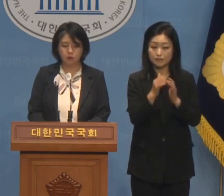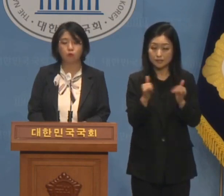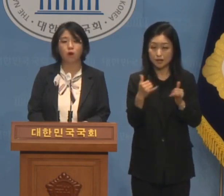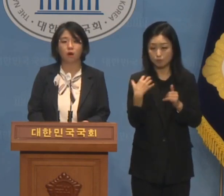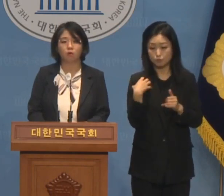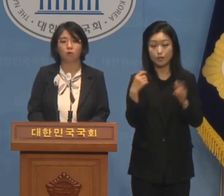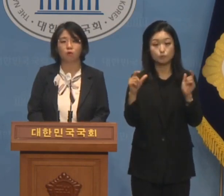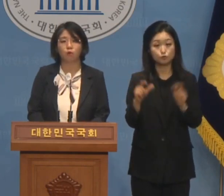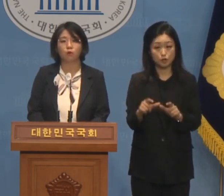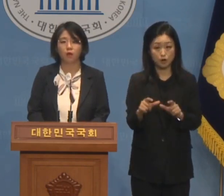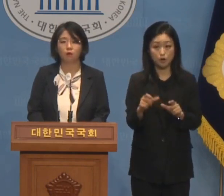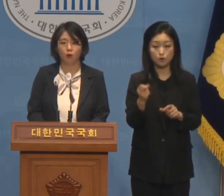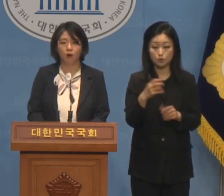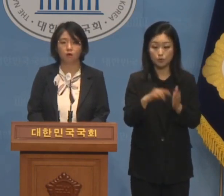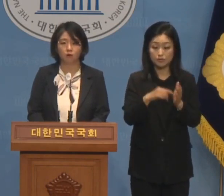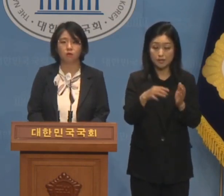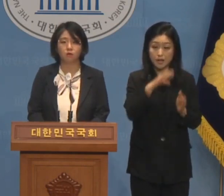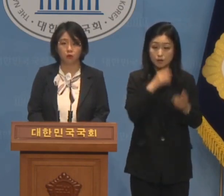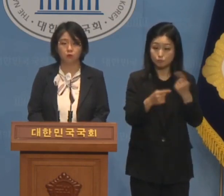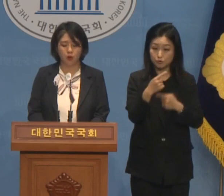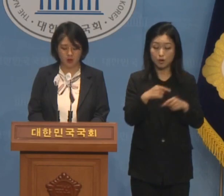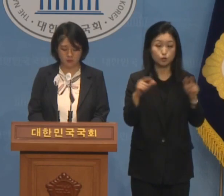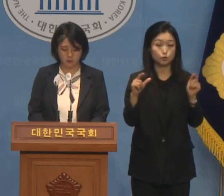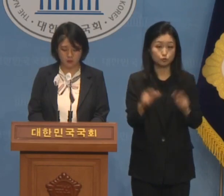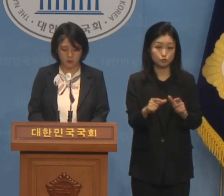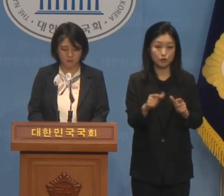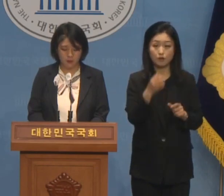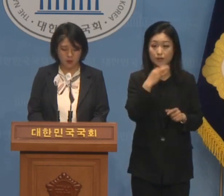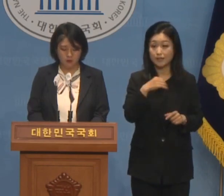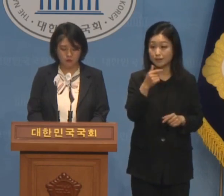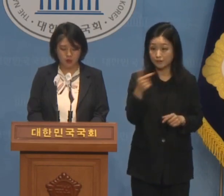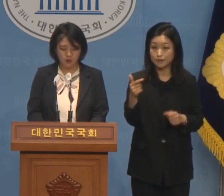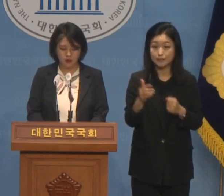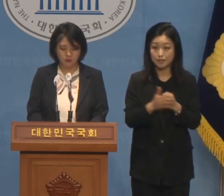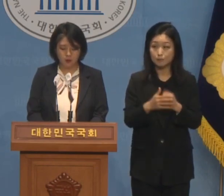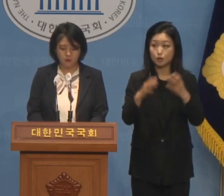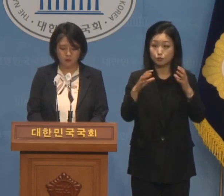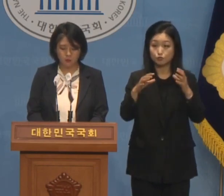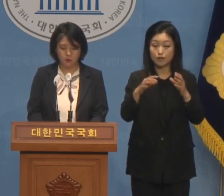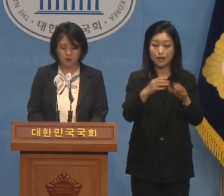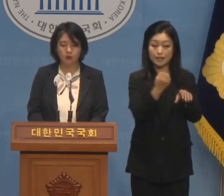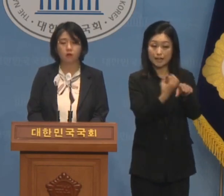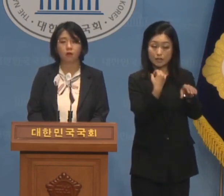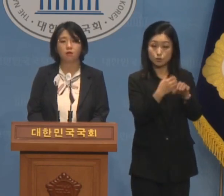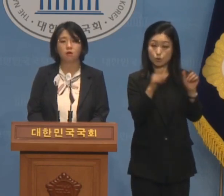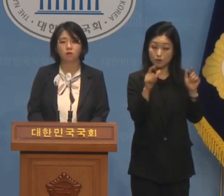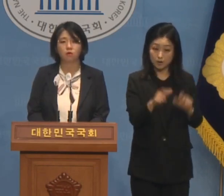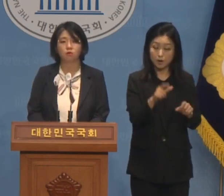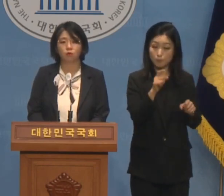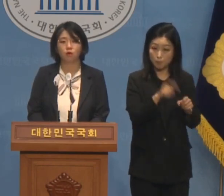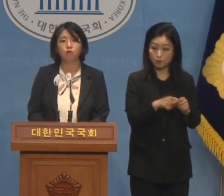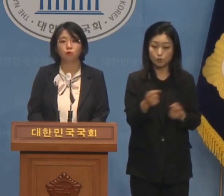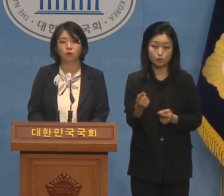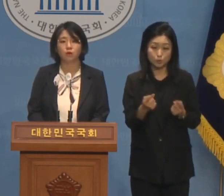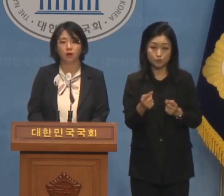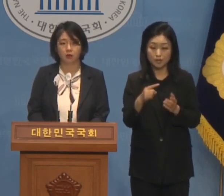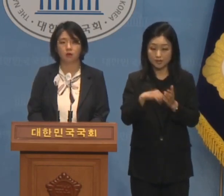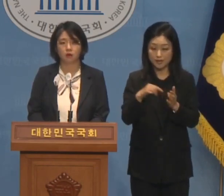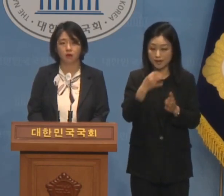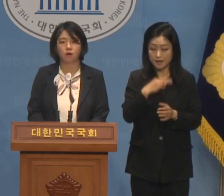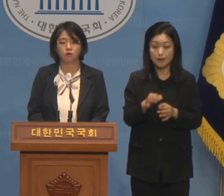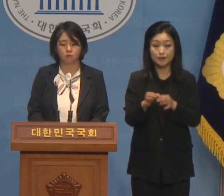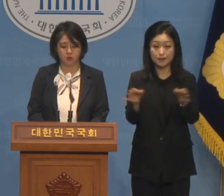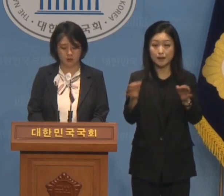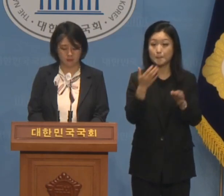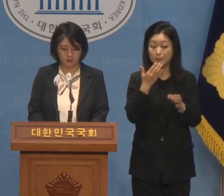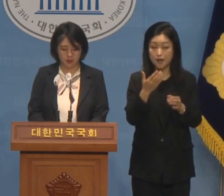부담을 최소화하고 조세 저항 역시 최소화함으로써 국가의 탄소 감축 목표에 따른 탄력적 조세 운용을